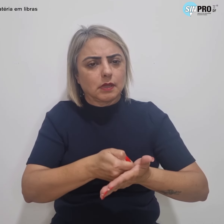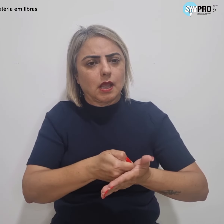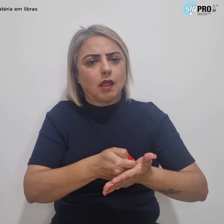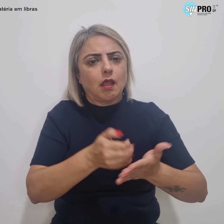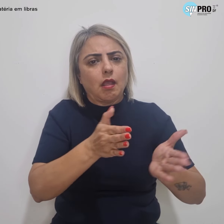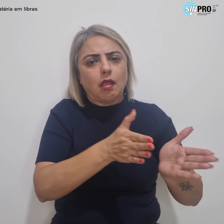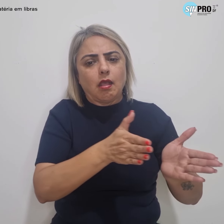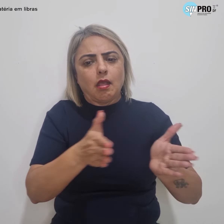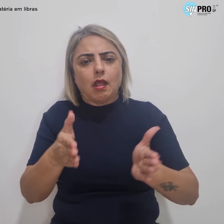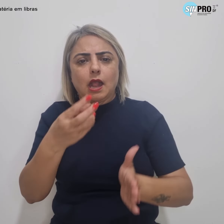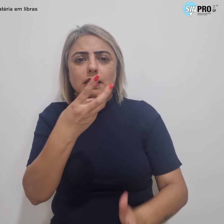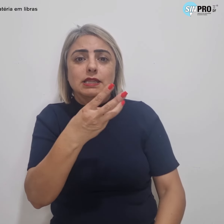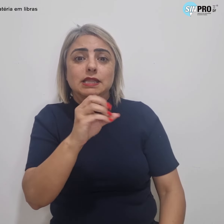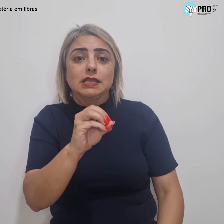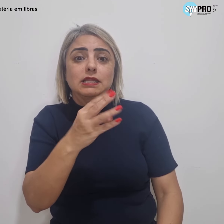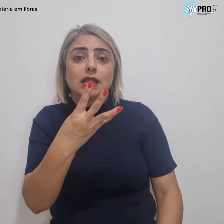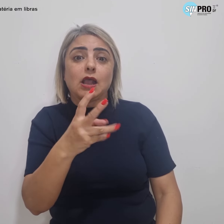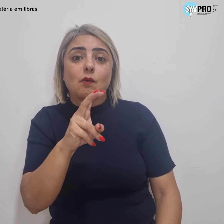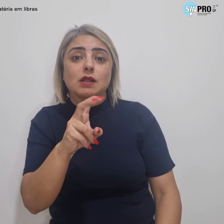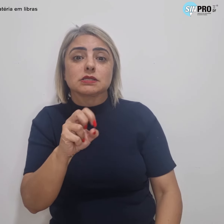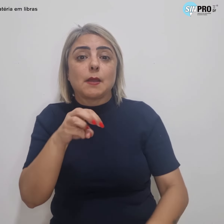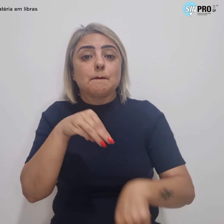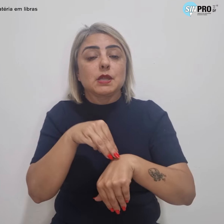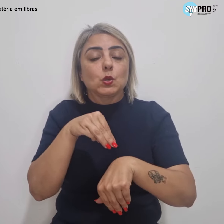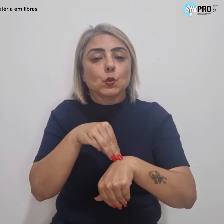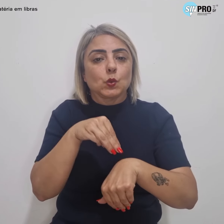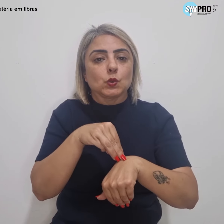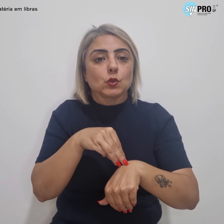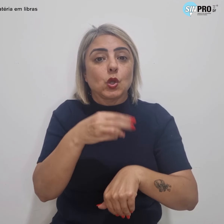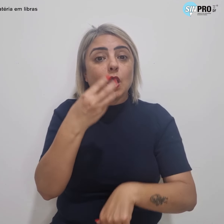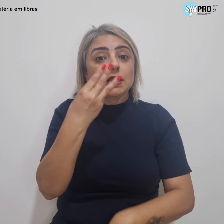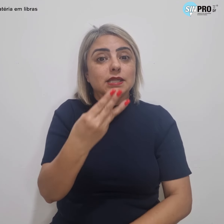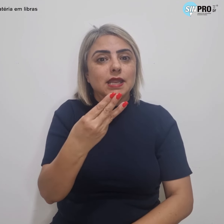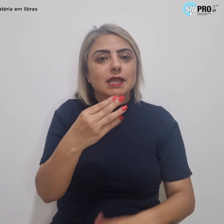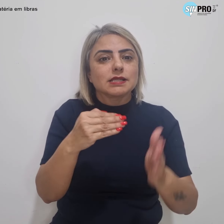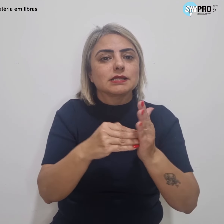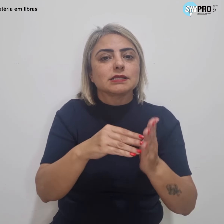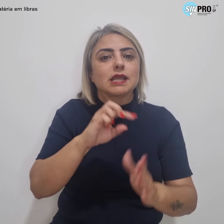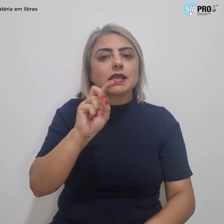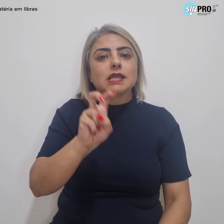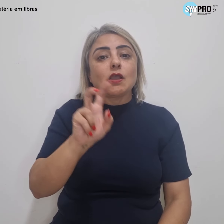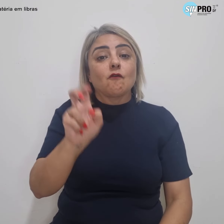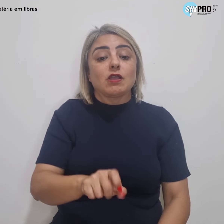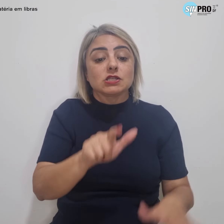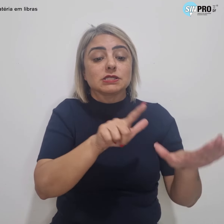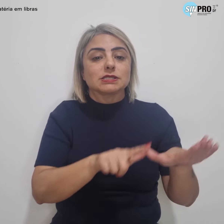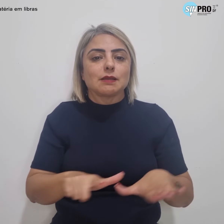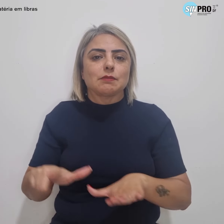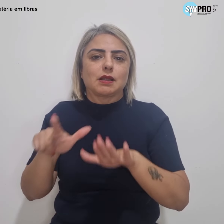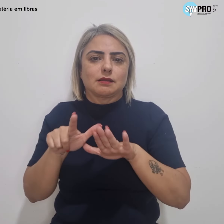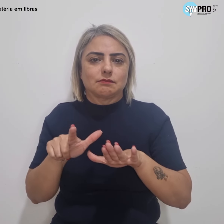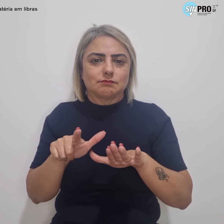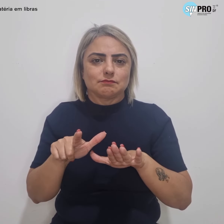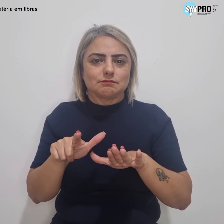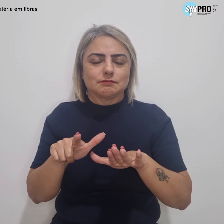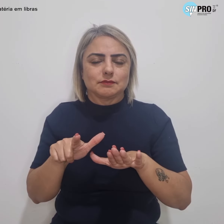de 30 a 45 minutos, 3 a 5 vezes por semana. Um